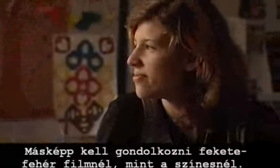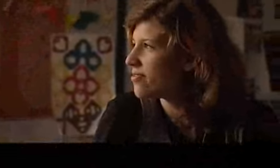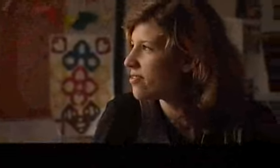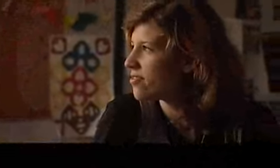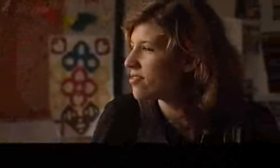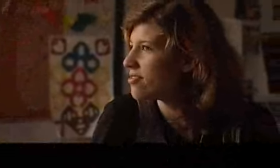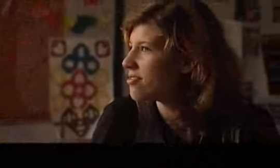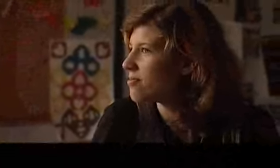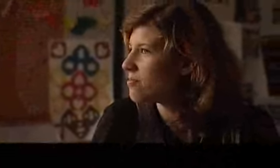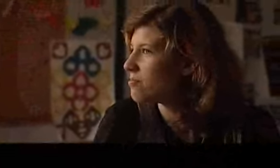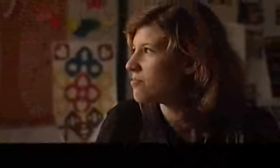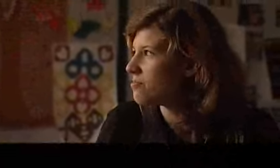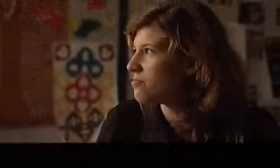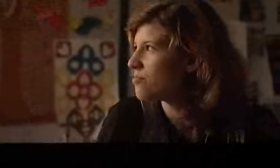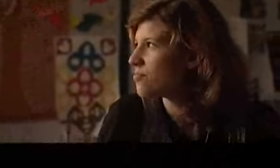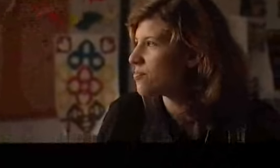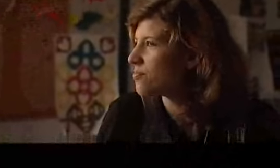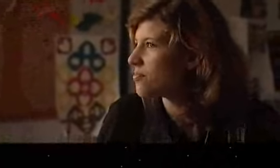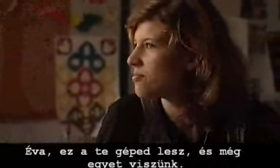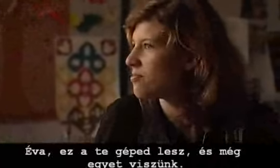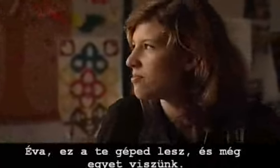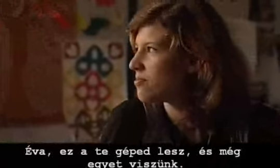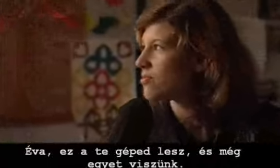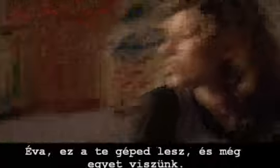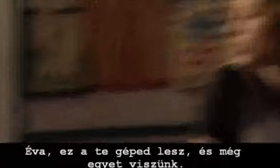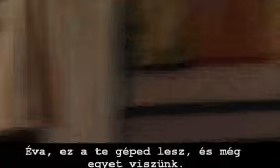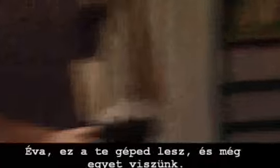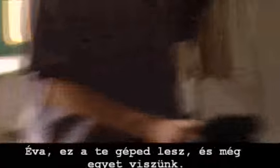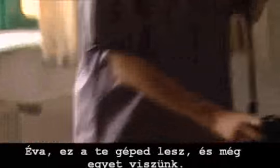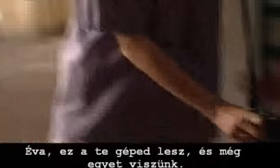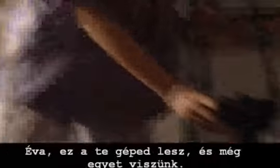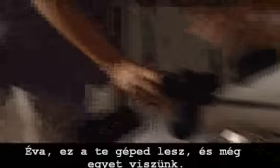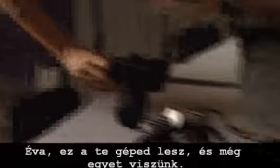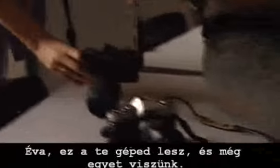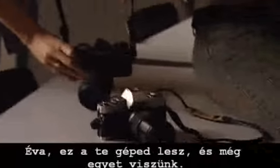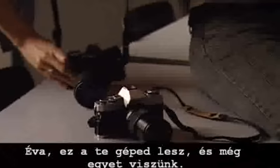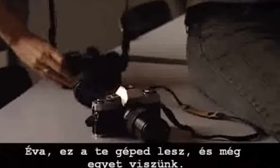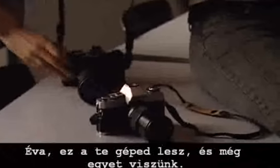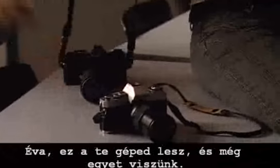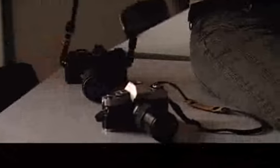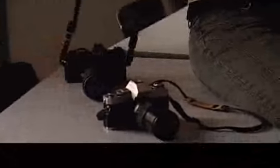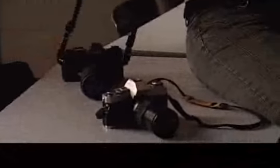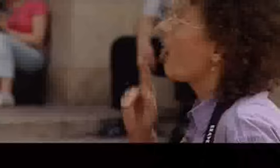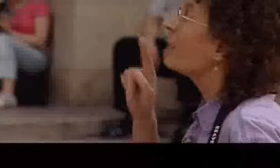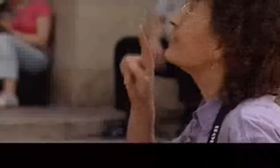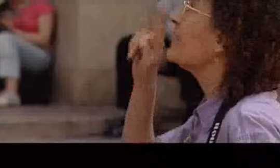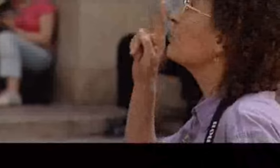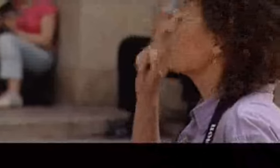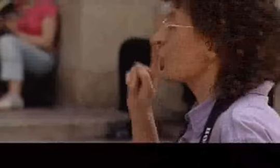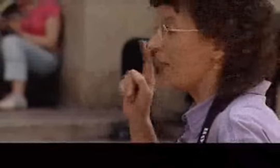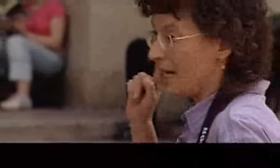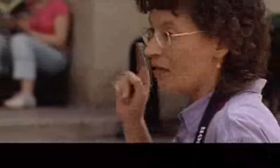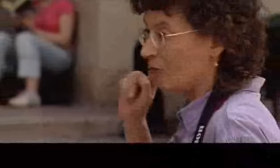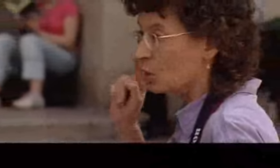tudod? Oké. Akkor Éva, ez a te géped lesz. És még egyet viszünk. Itt